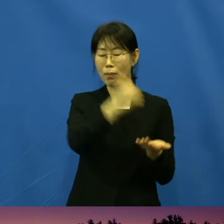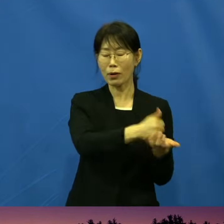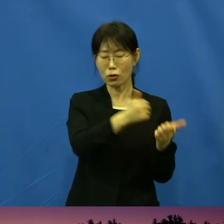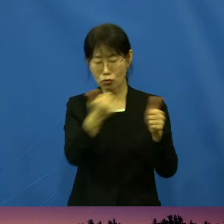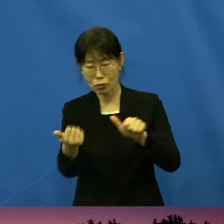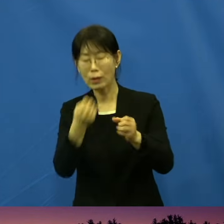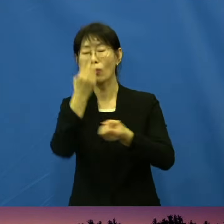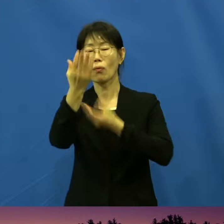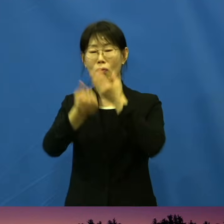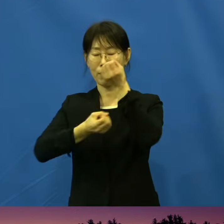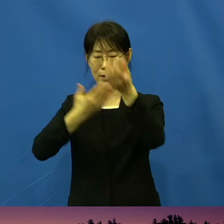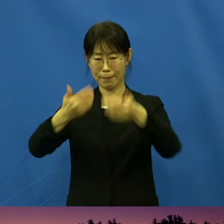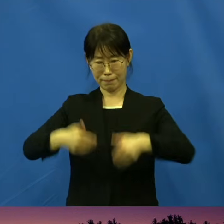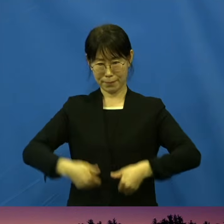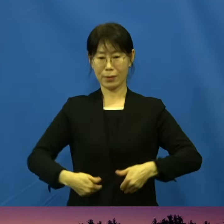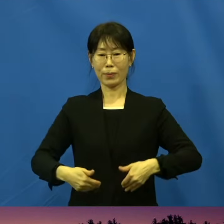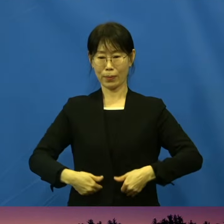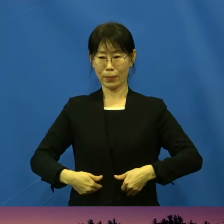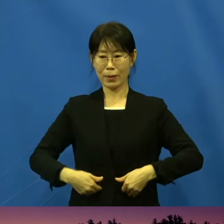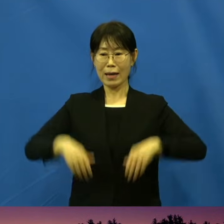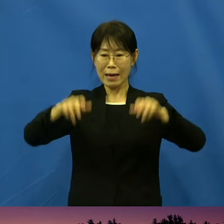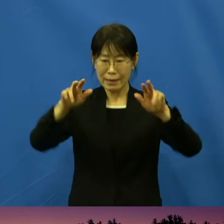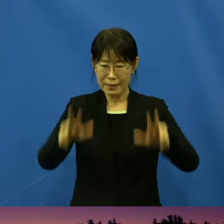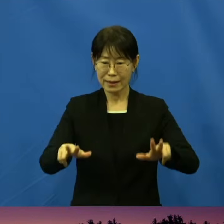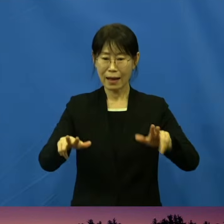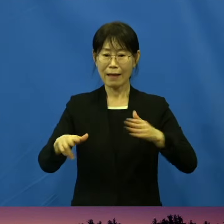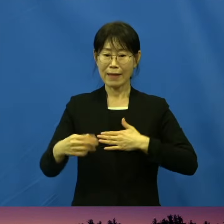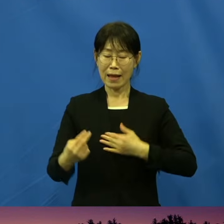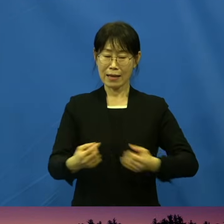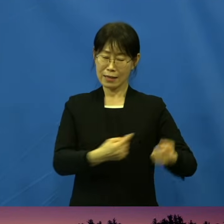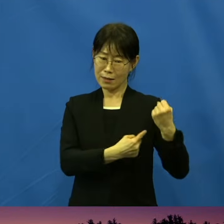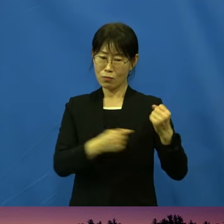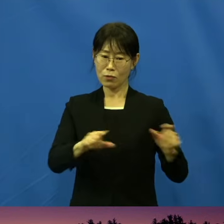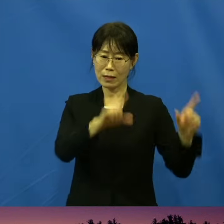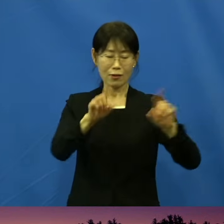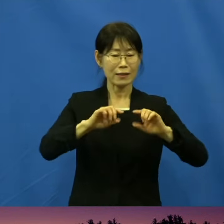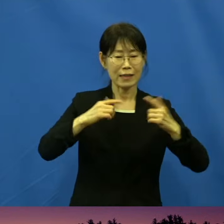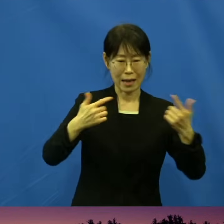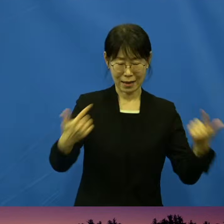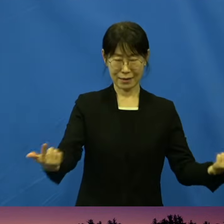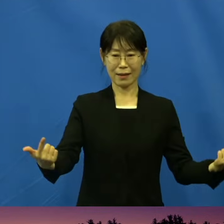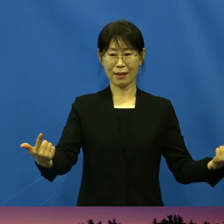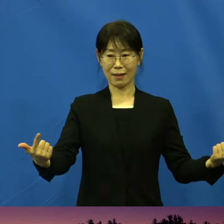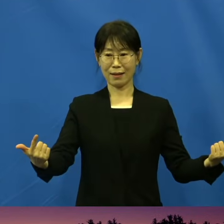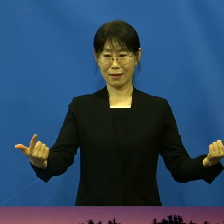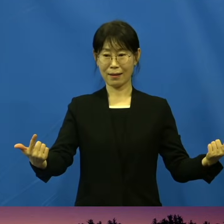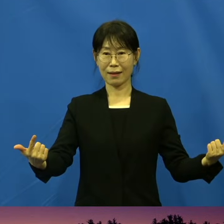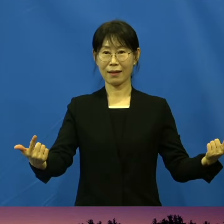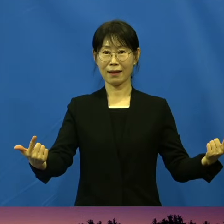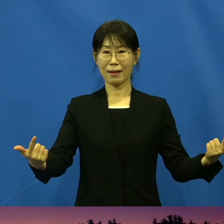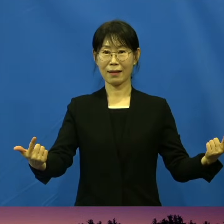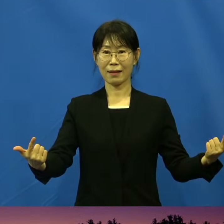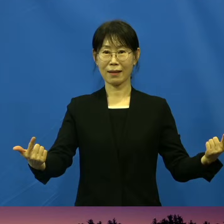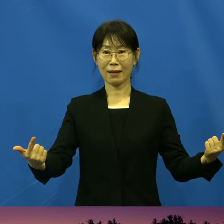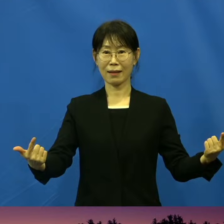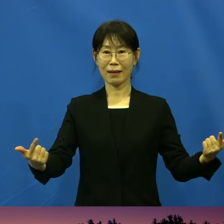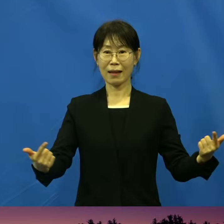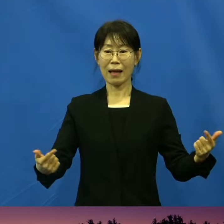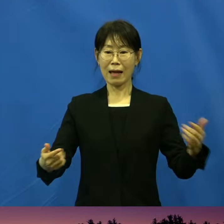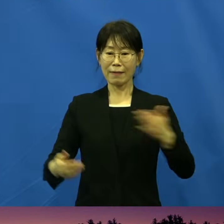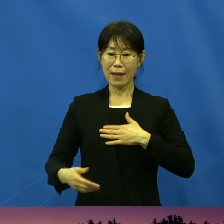그러므로 이제는 내가 사는 게 아니요, 이게 나와야 되는 거예요. 뭐가 먼저 와요? 내가 그리스도와